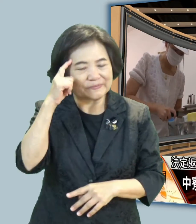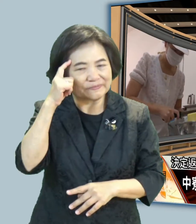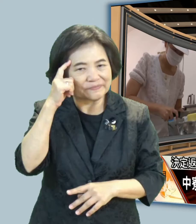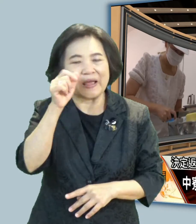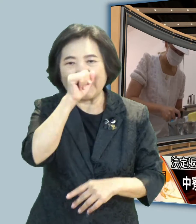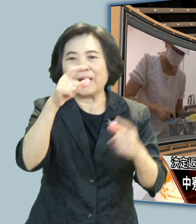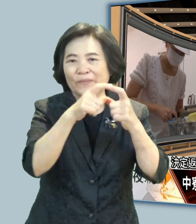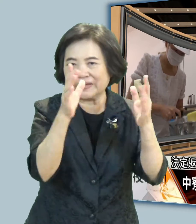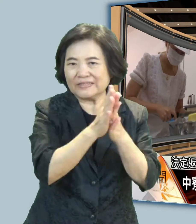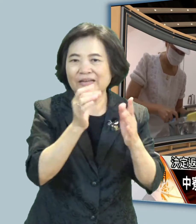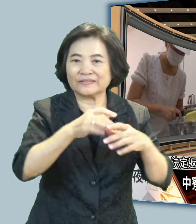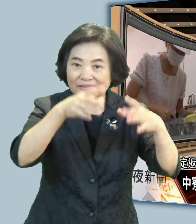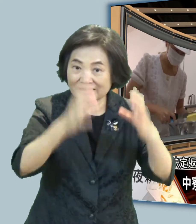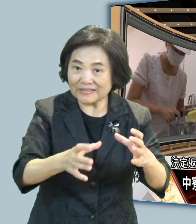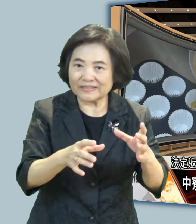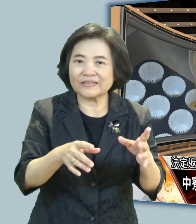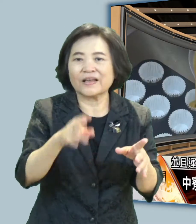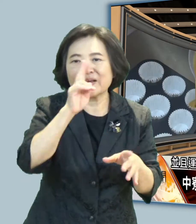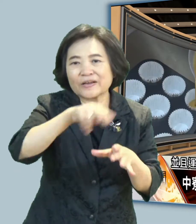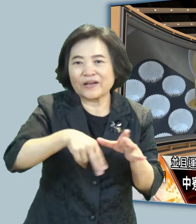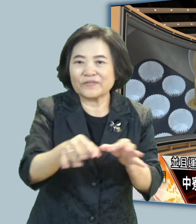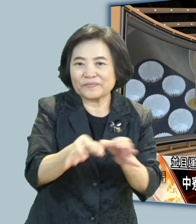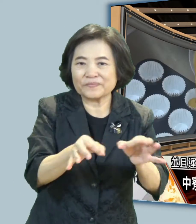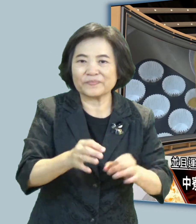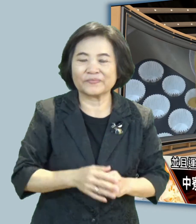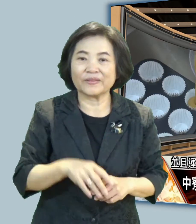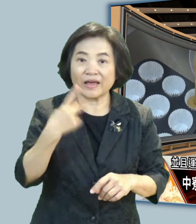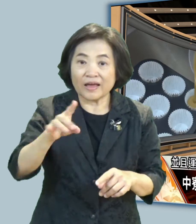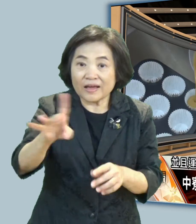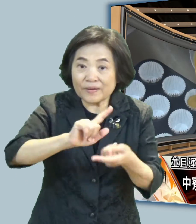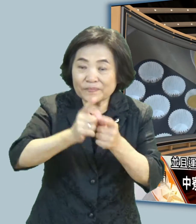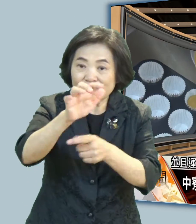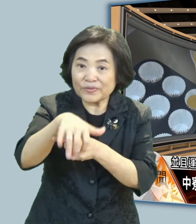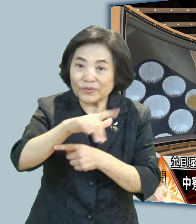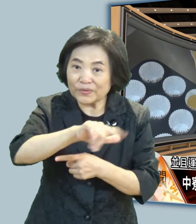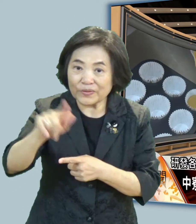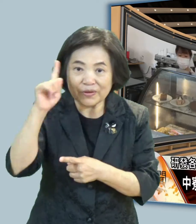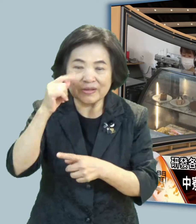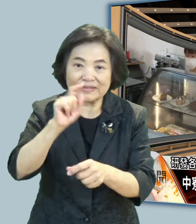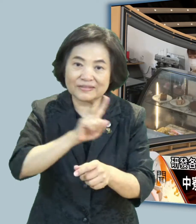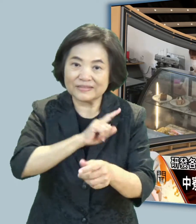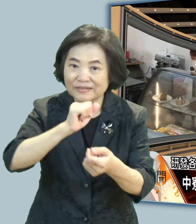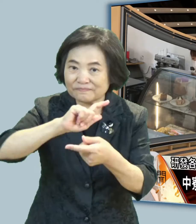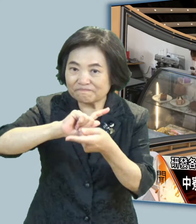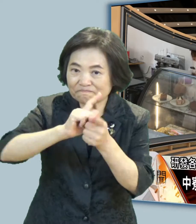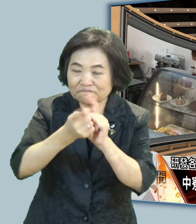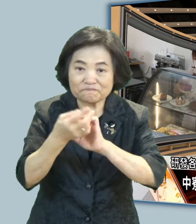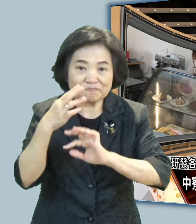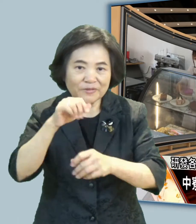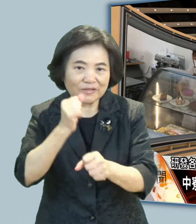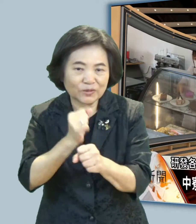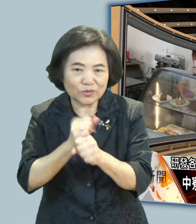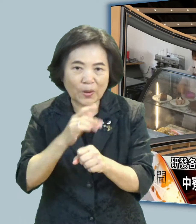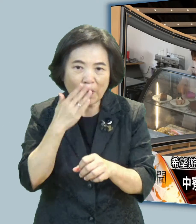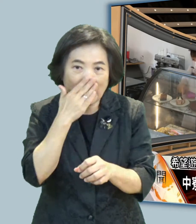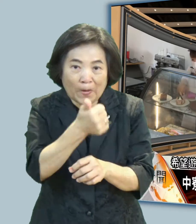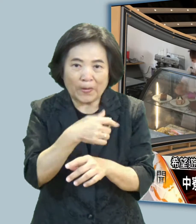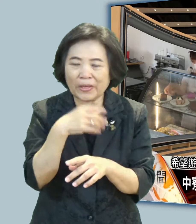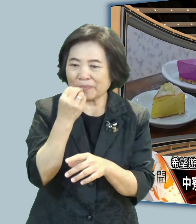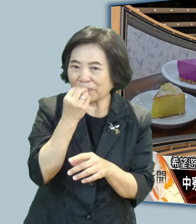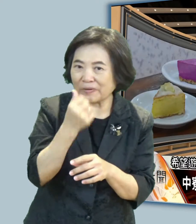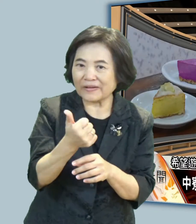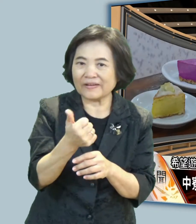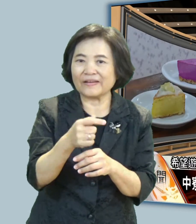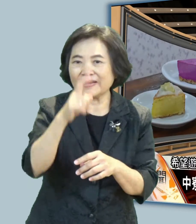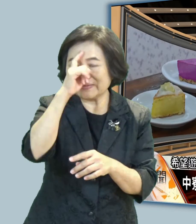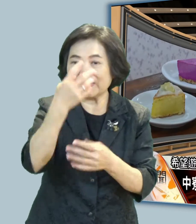移卡用会加必点韩国中才提现在的农产品跟发出来各种改添点希望一下